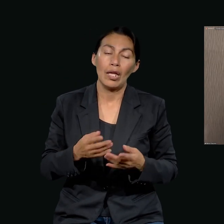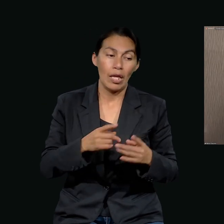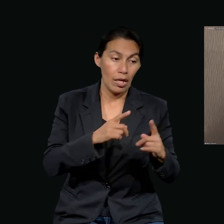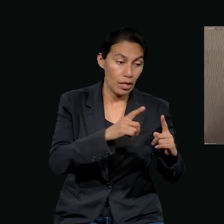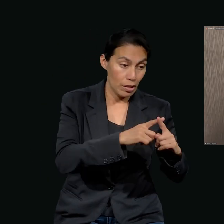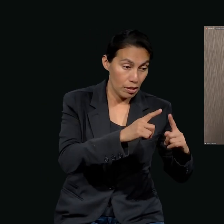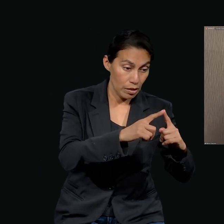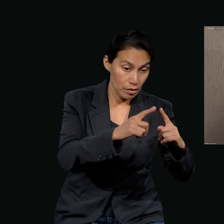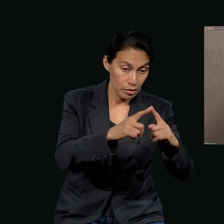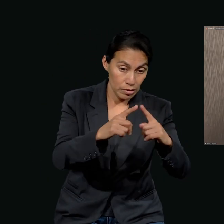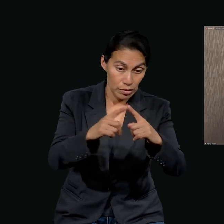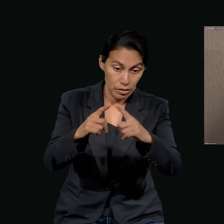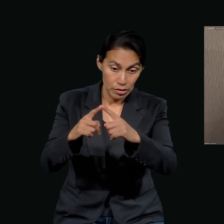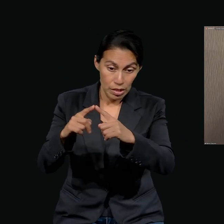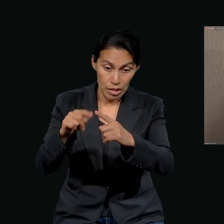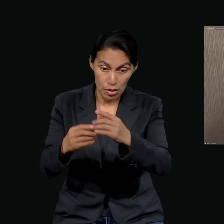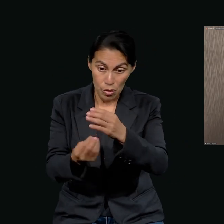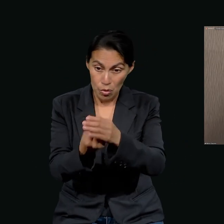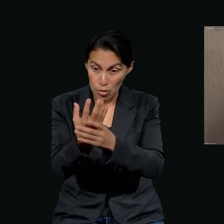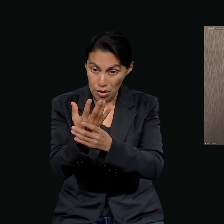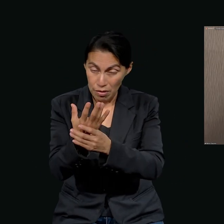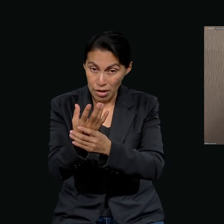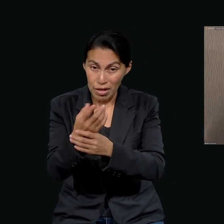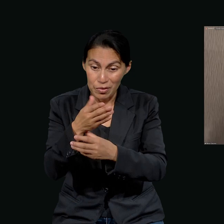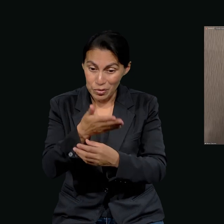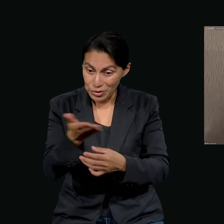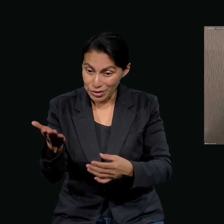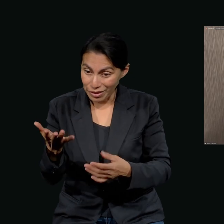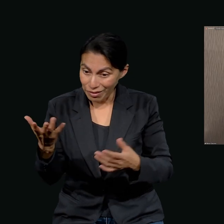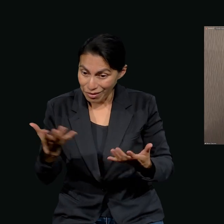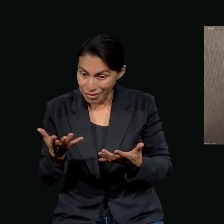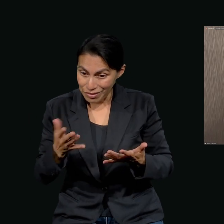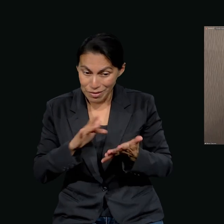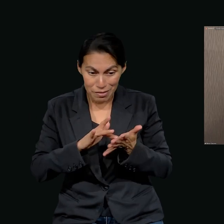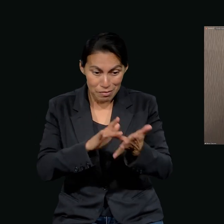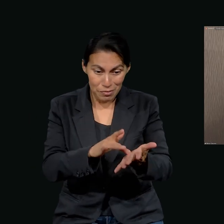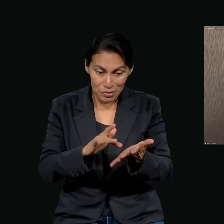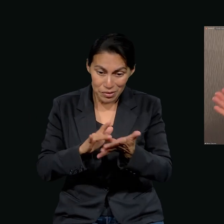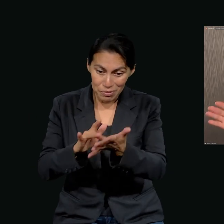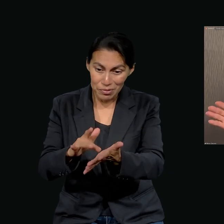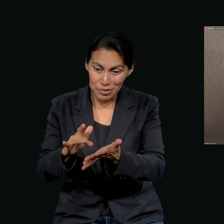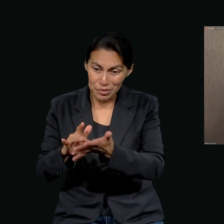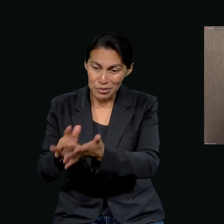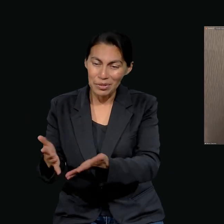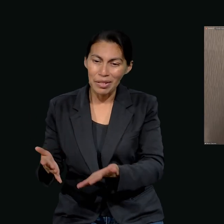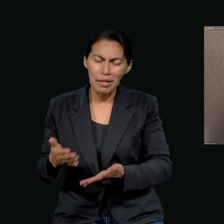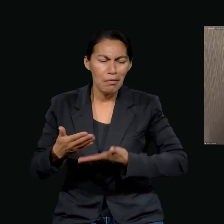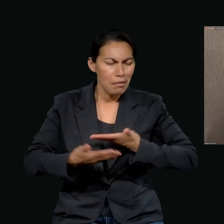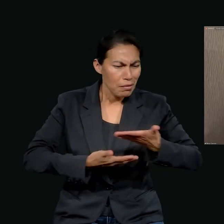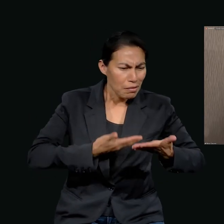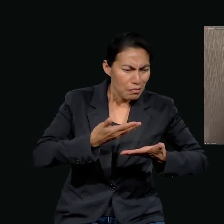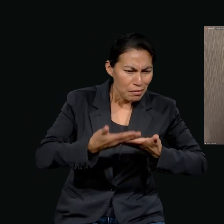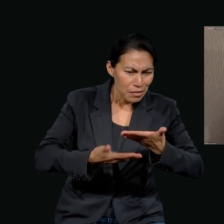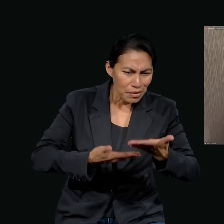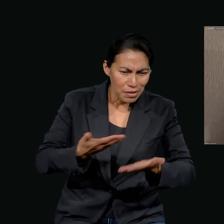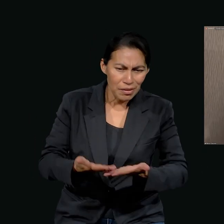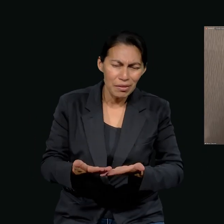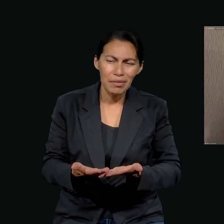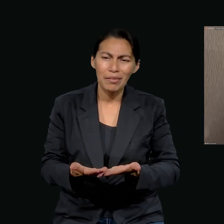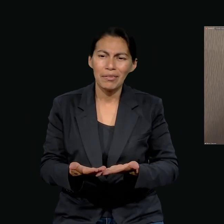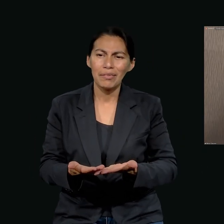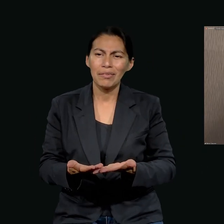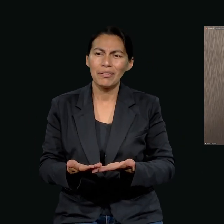de iglesias en aquella región, tomando, poniendo su granito de arena, sirviendo